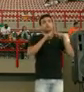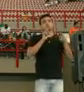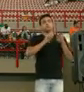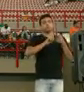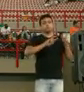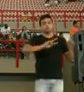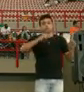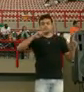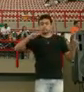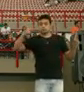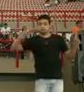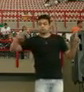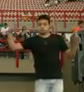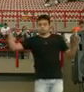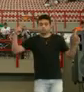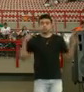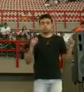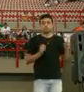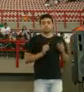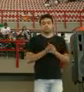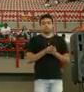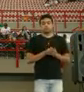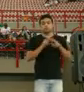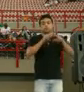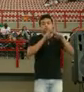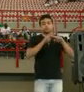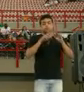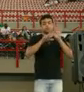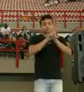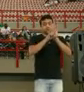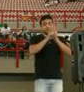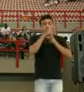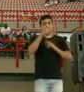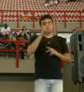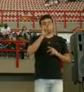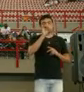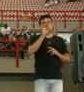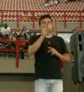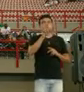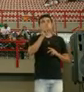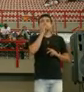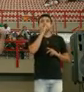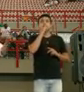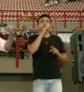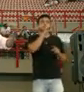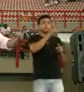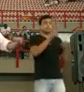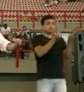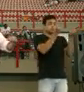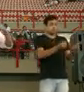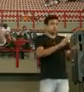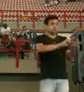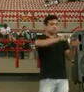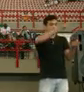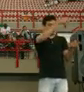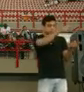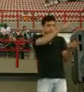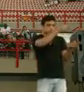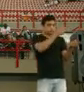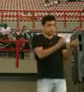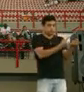também tem que o que, pessoal? Dobrar. Então essa é a lei de Proust. Se você dobrar a massa de